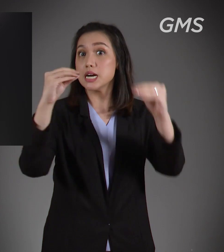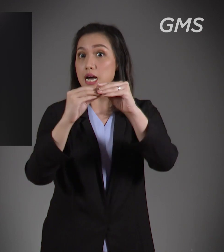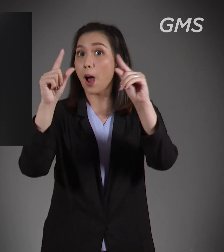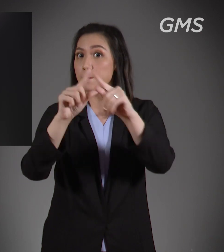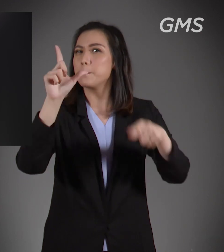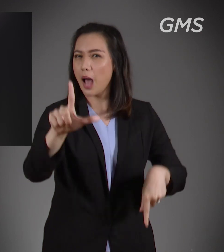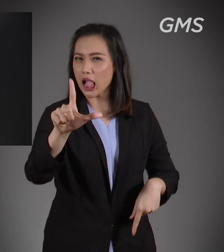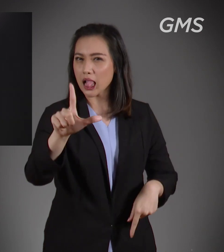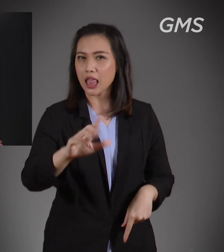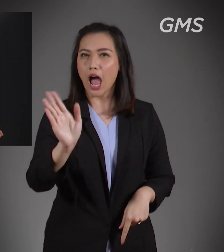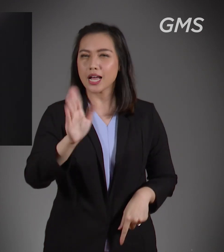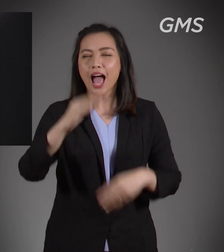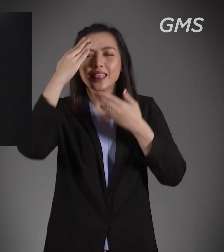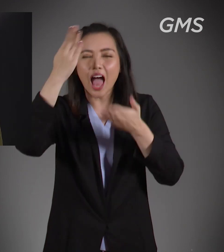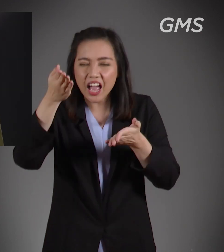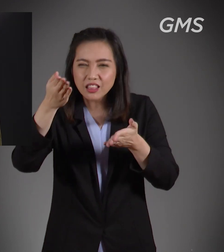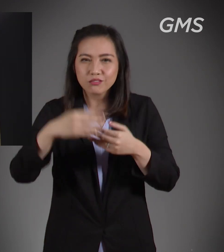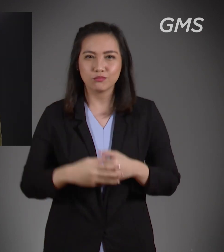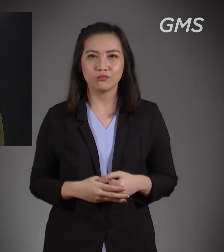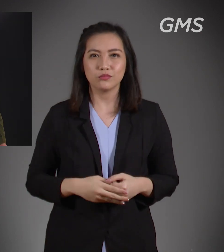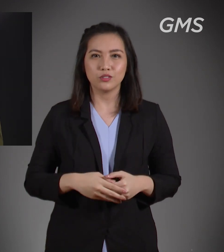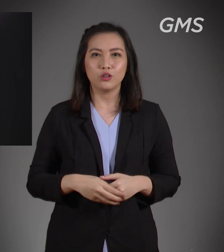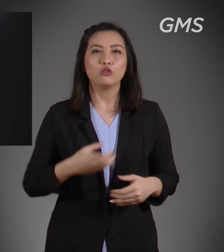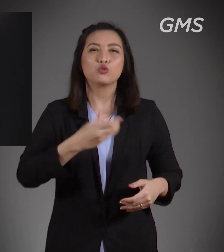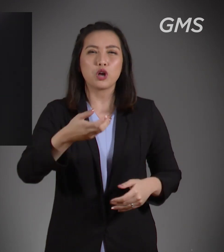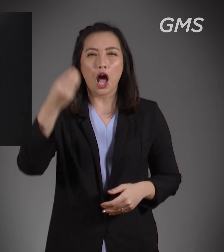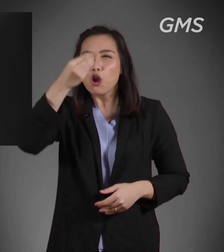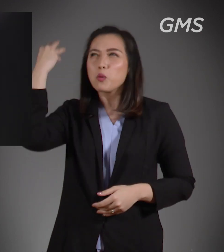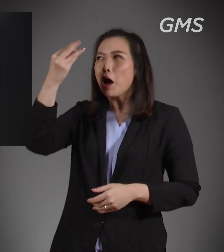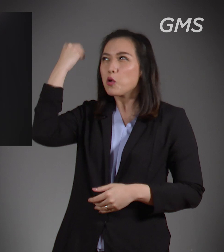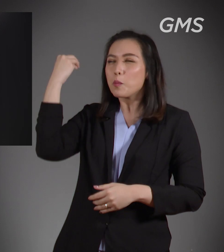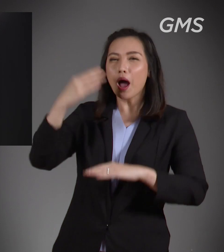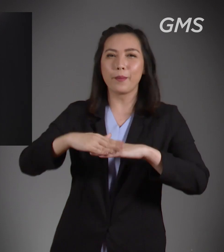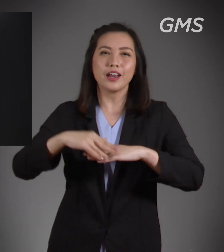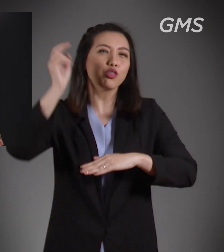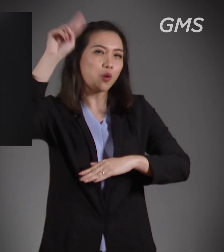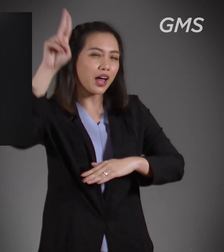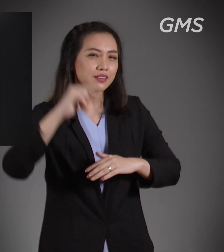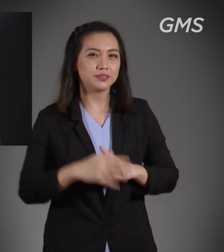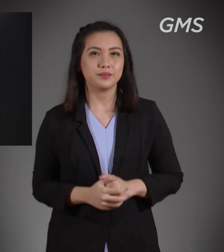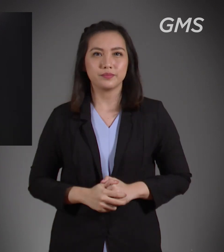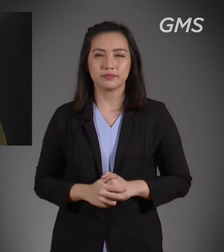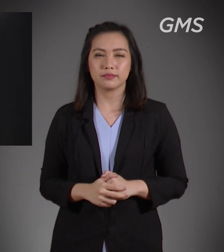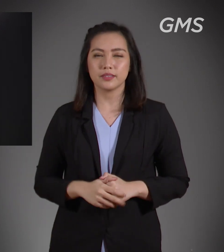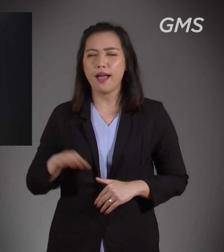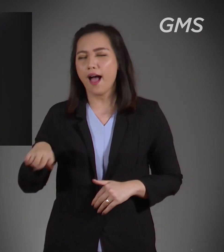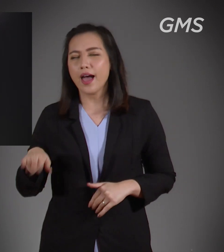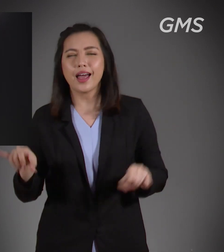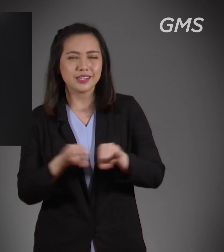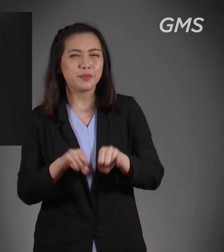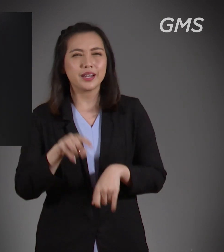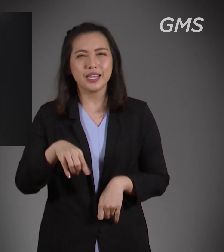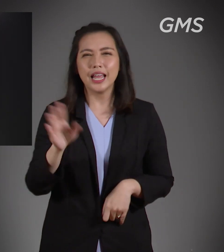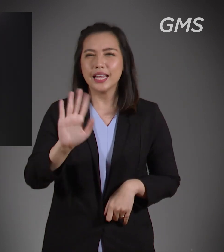gada Tuhan. Lalu dia nakal lagi. Anak begini, gak pernah ngerti, tidak pernah